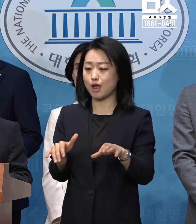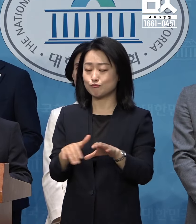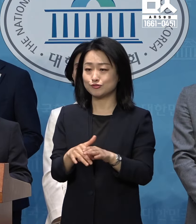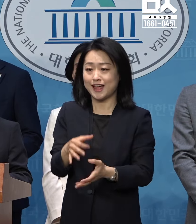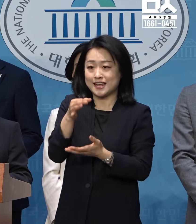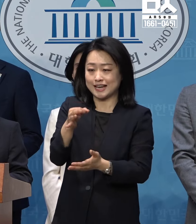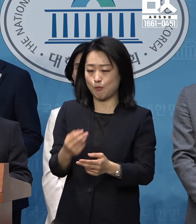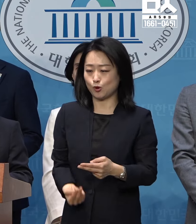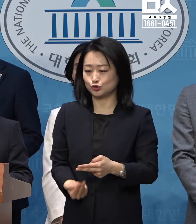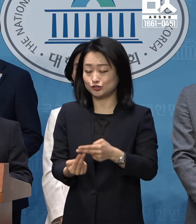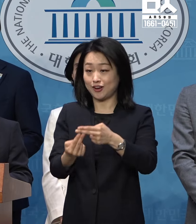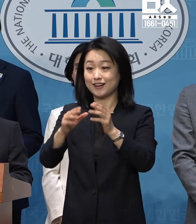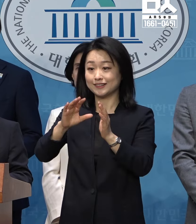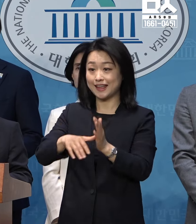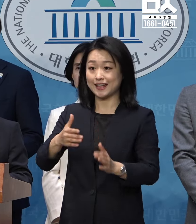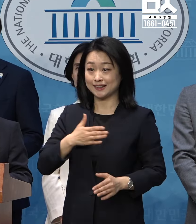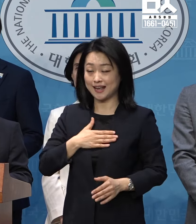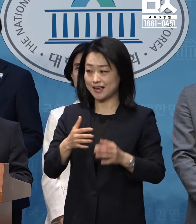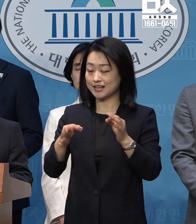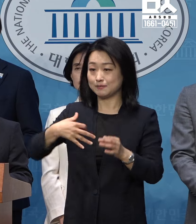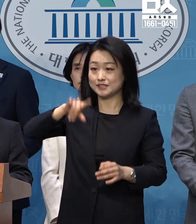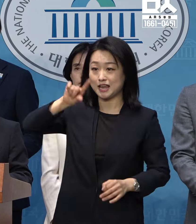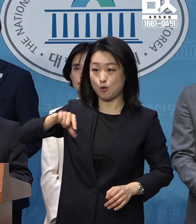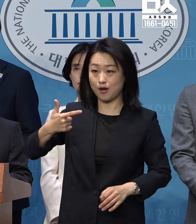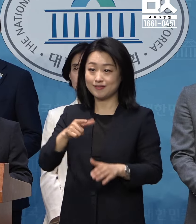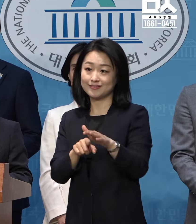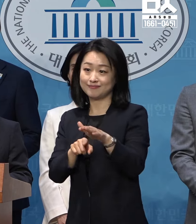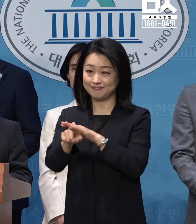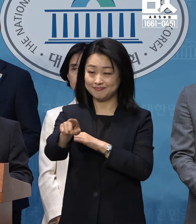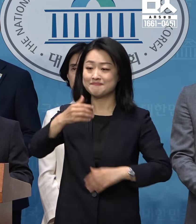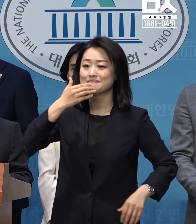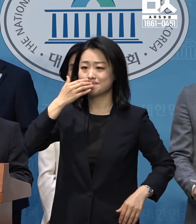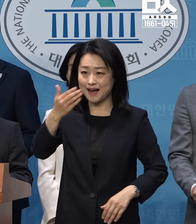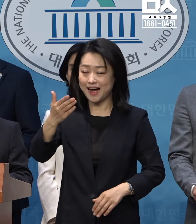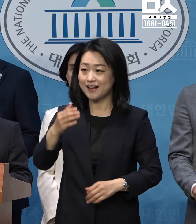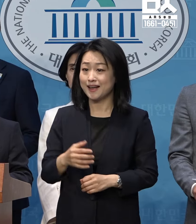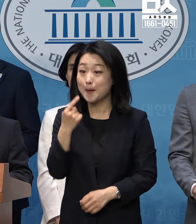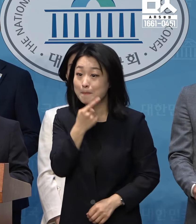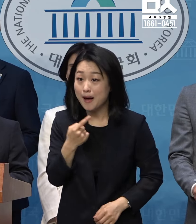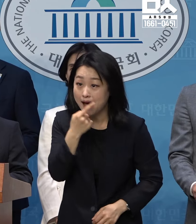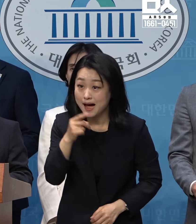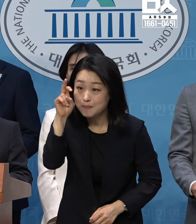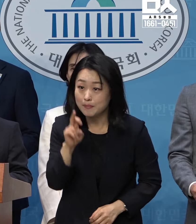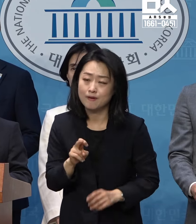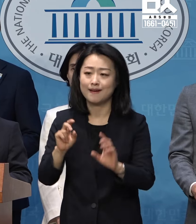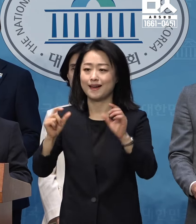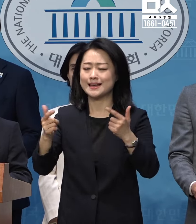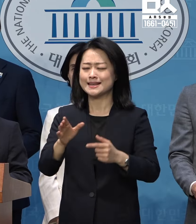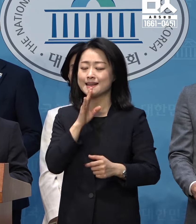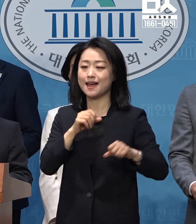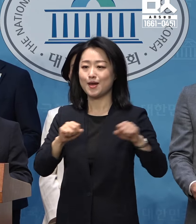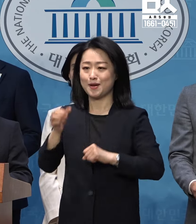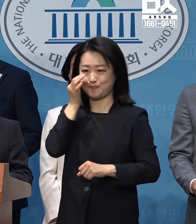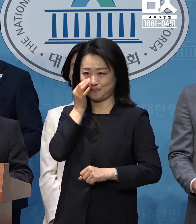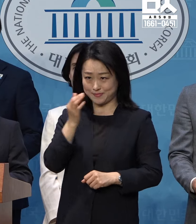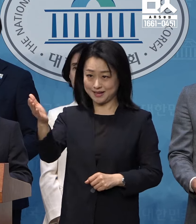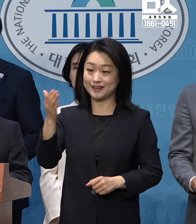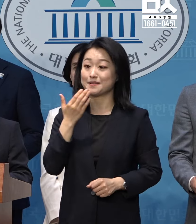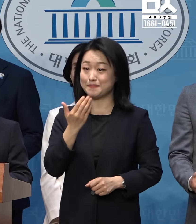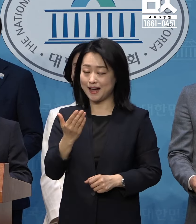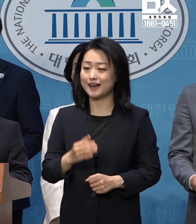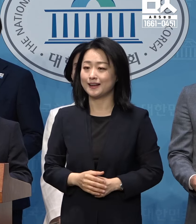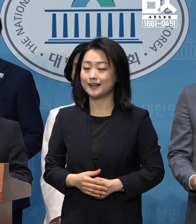자본 축적의 길에 저 김재원이 앞장서 나가겠습니다. 말뿐이 아닌 행동으로 보이겠습니다.